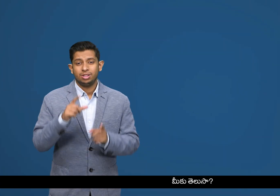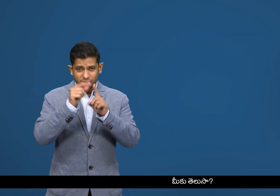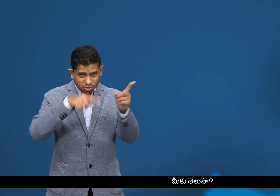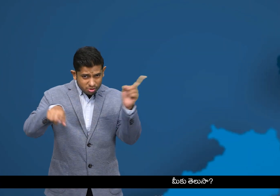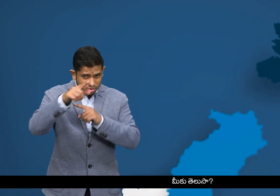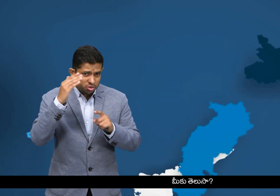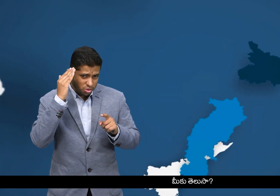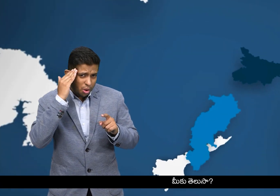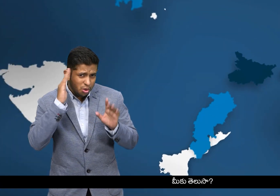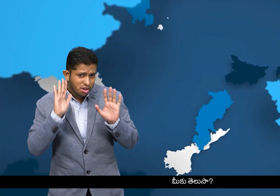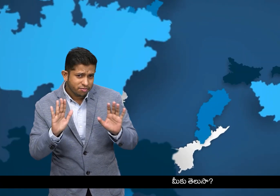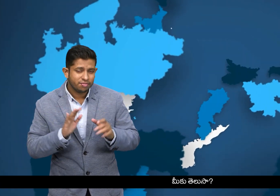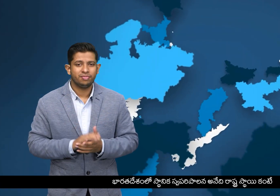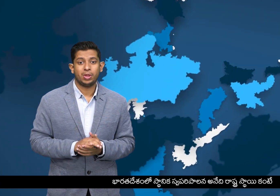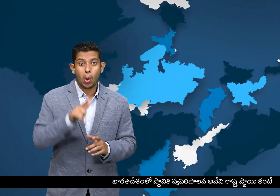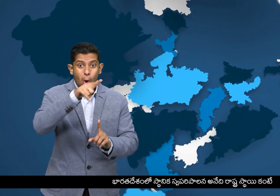మీకు తెలుసా,